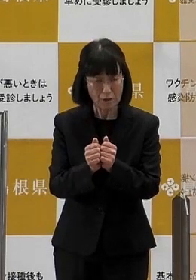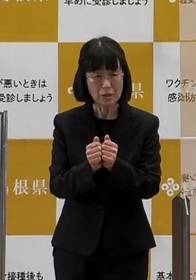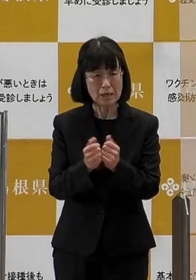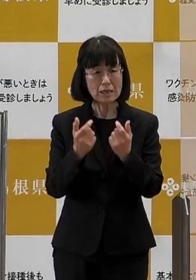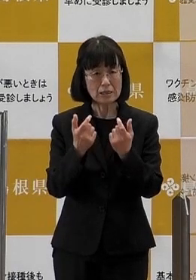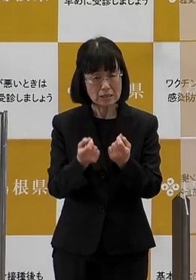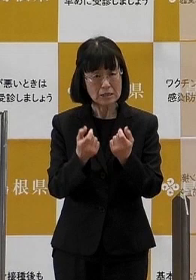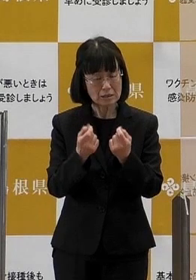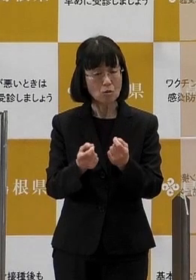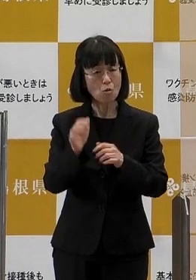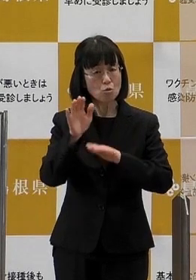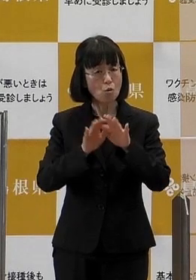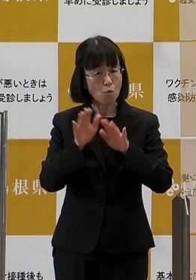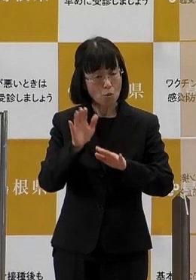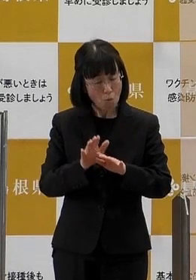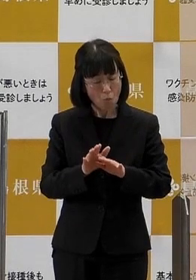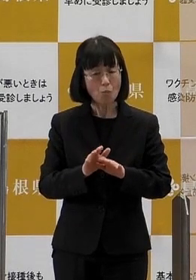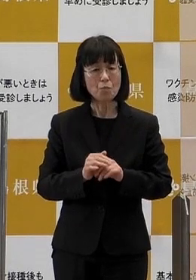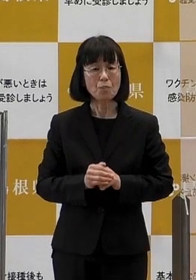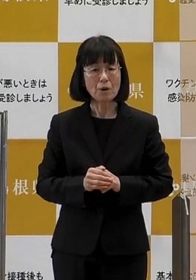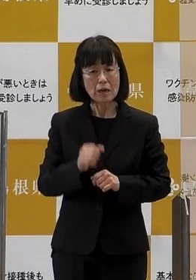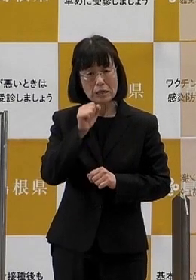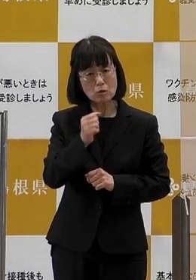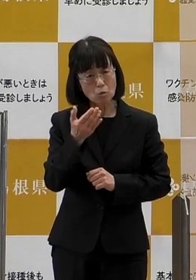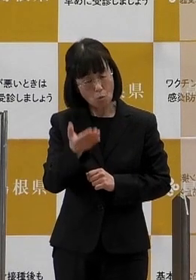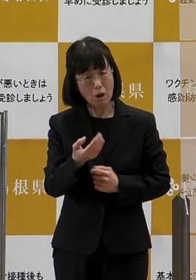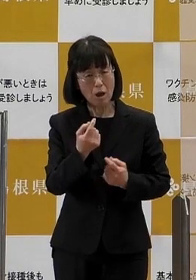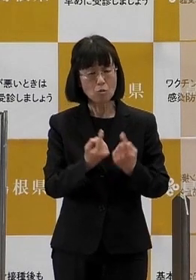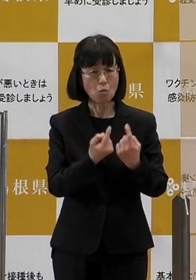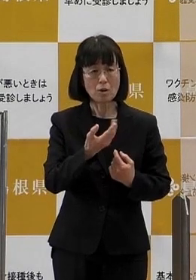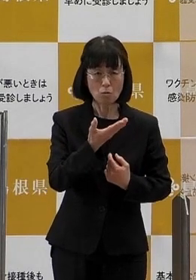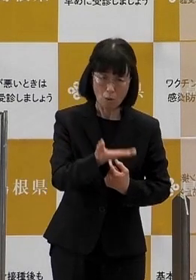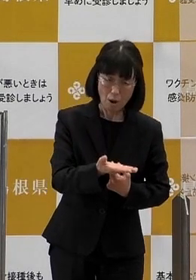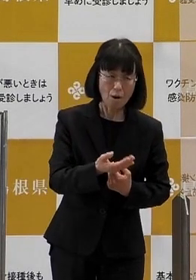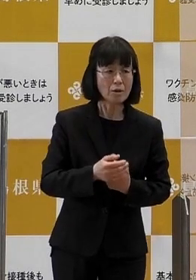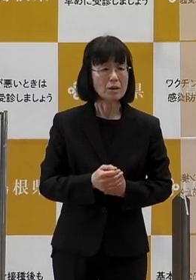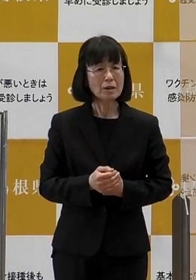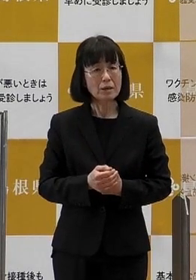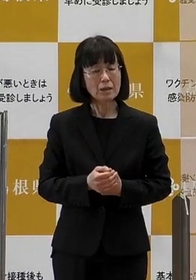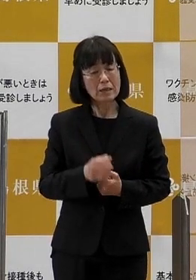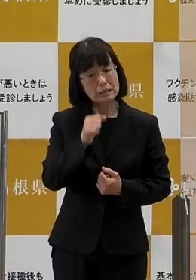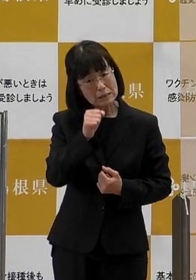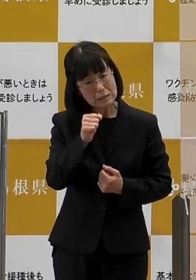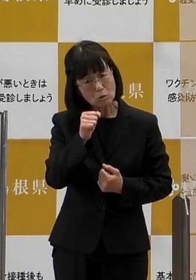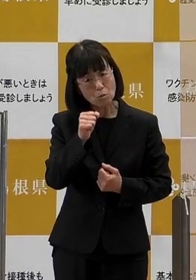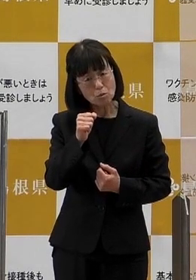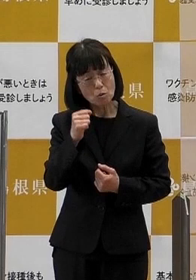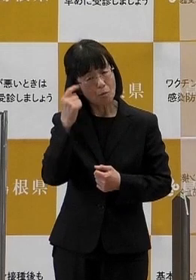まあ、こういう状況でいいのかどうか、いいという見方もあるんです。